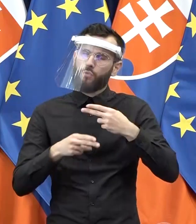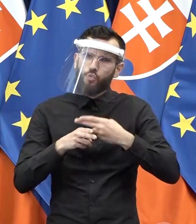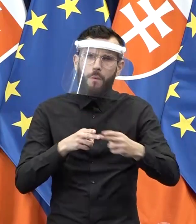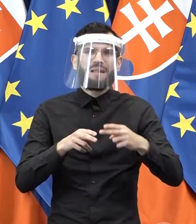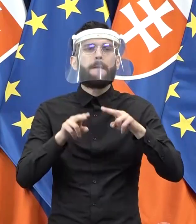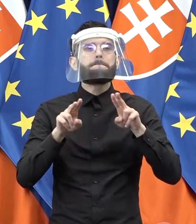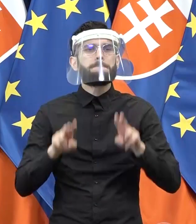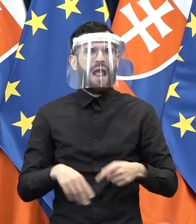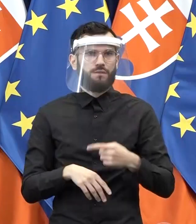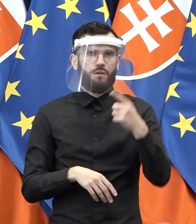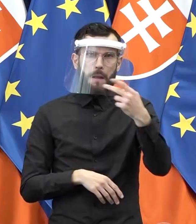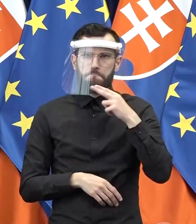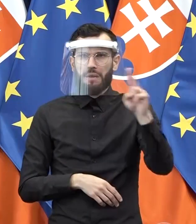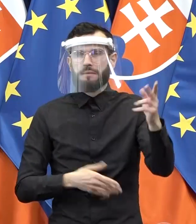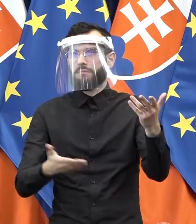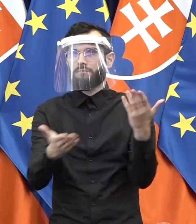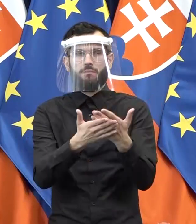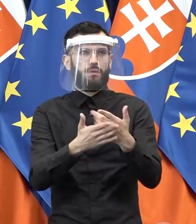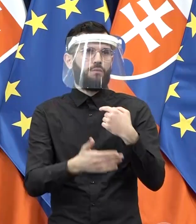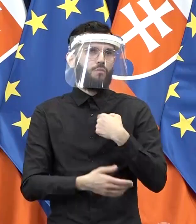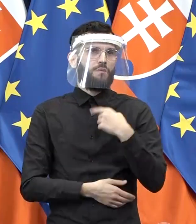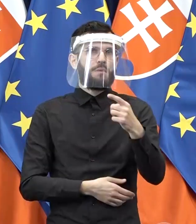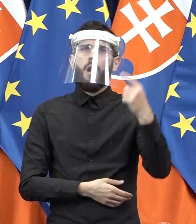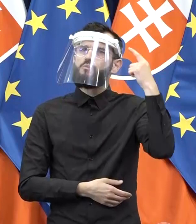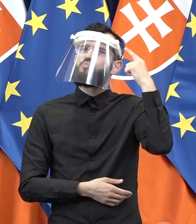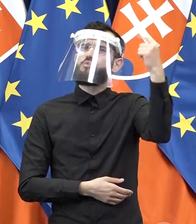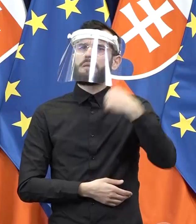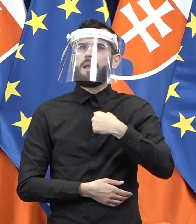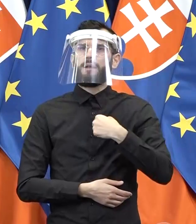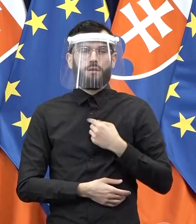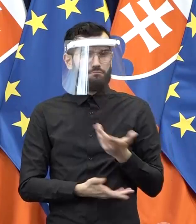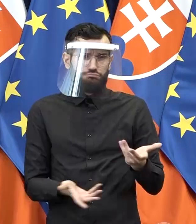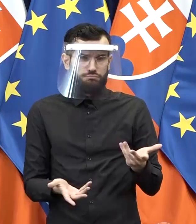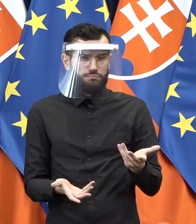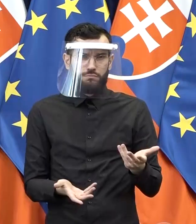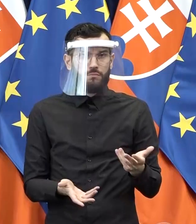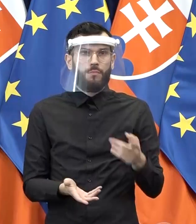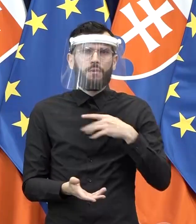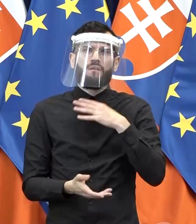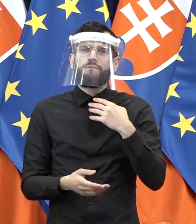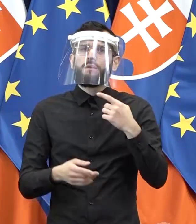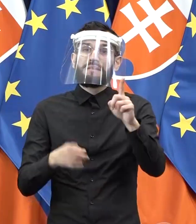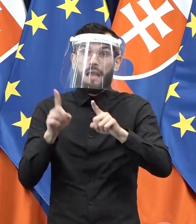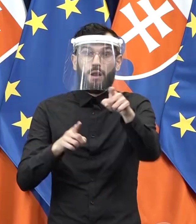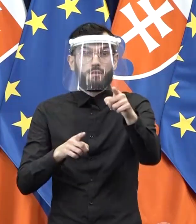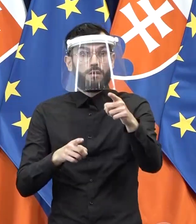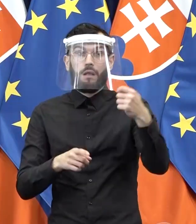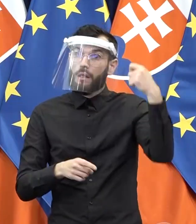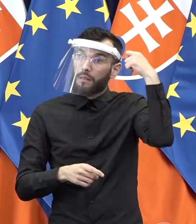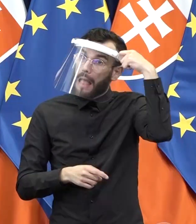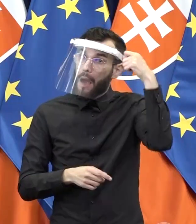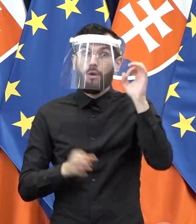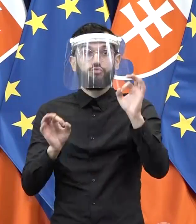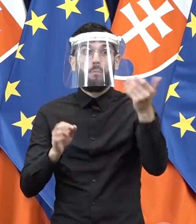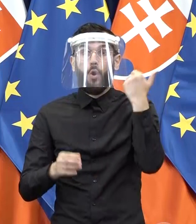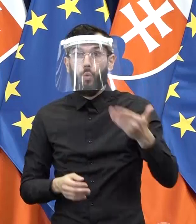a nebáť sa priznať, že nie sme najmudrejší na svete. Jednoducho veľakrát najlepšie nápady prídu od ľudí.